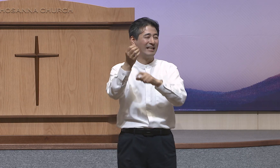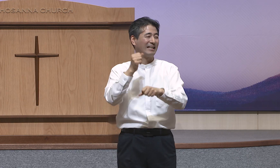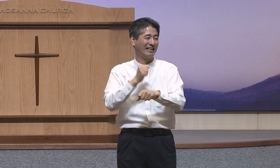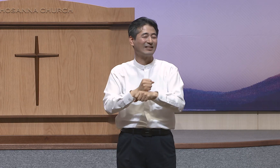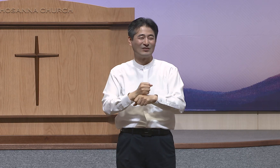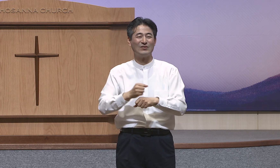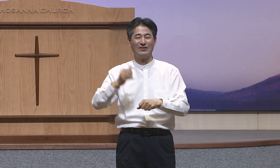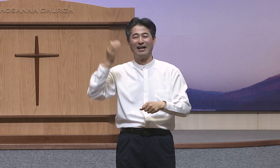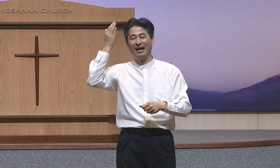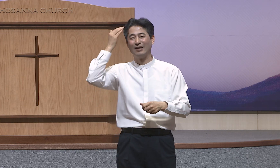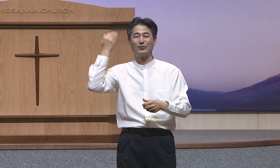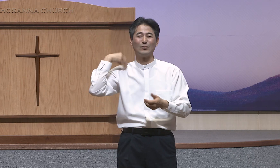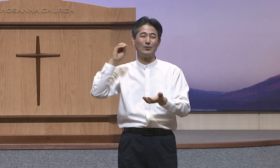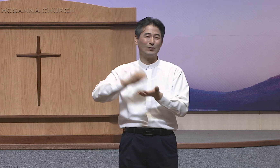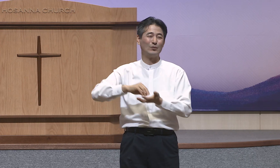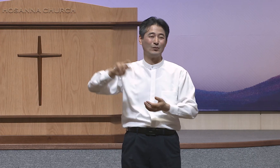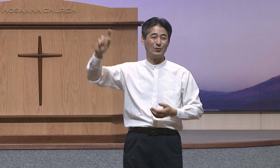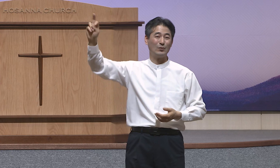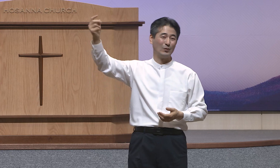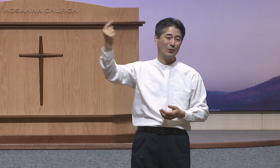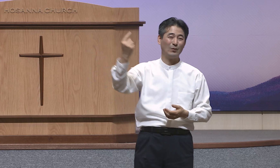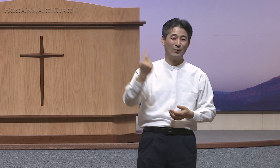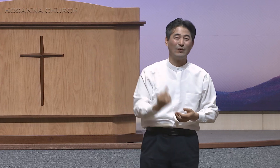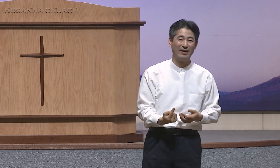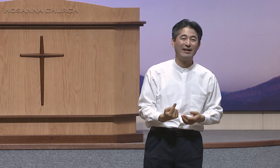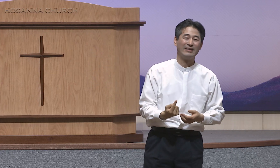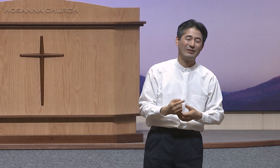다시 그 모든 것을 포기하고 한국으로 돌아왔고,